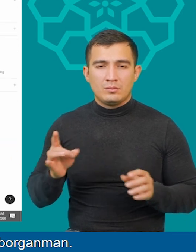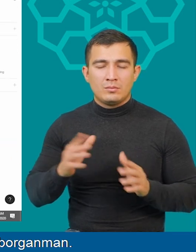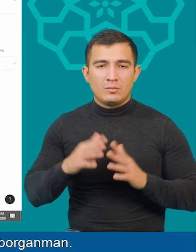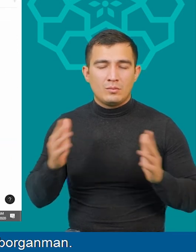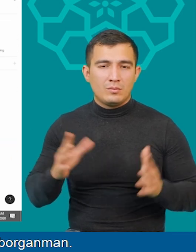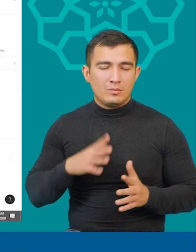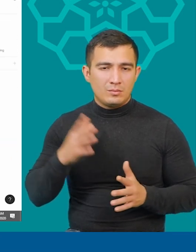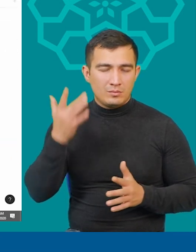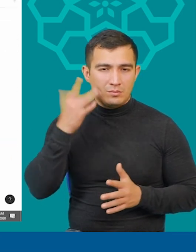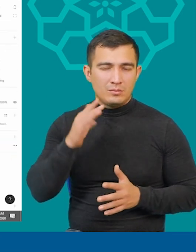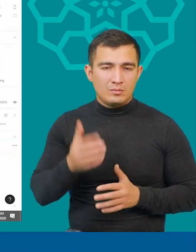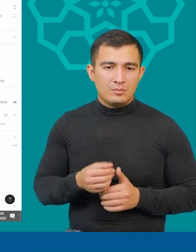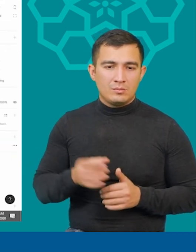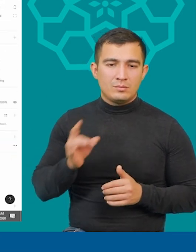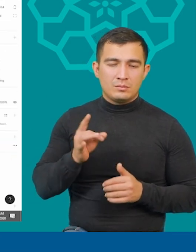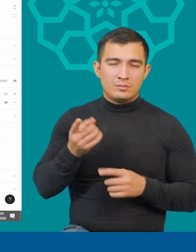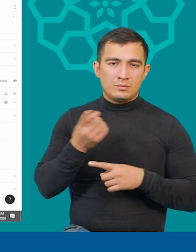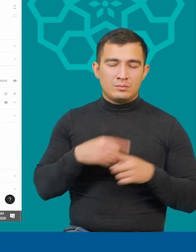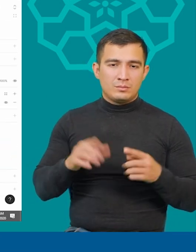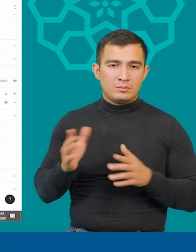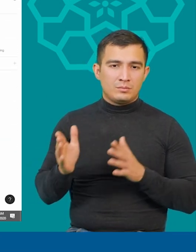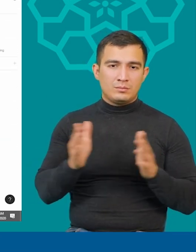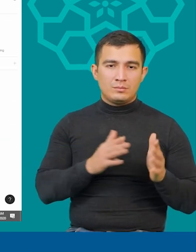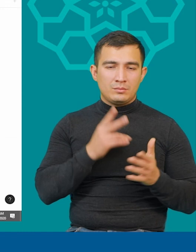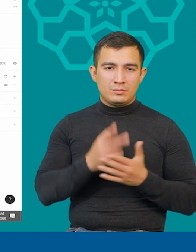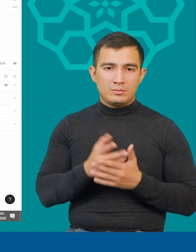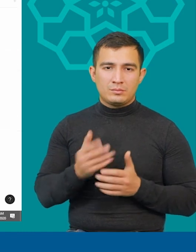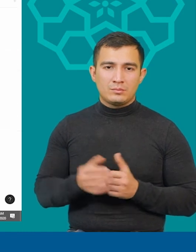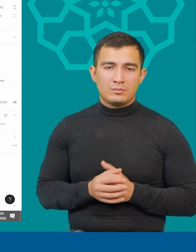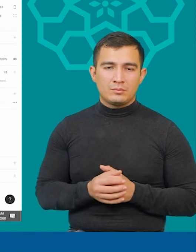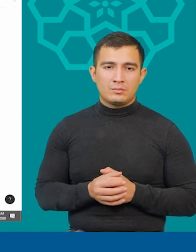yuborganman. Xo'p, o'zgina orqaga qaytamiz.